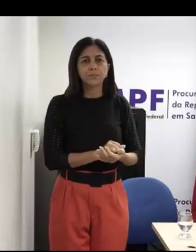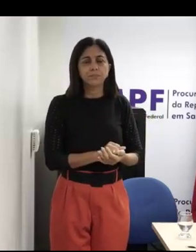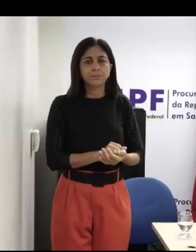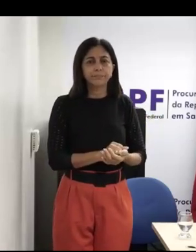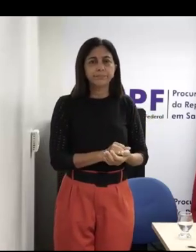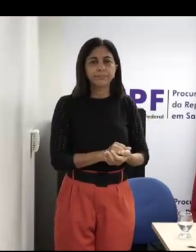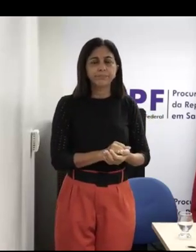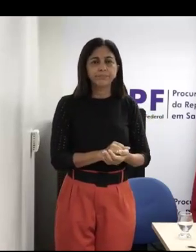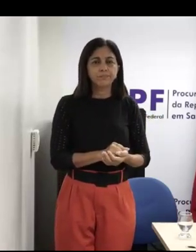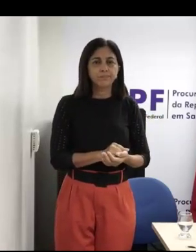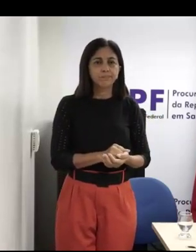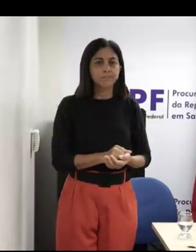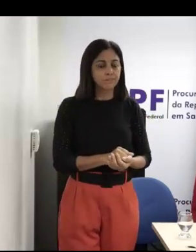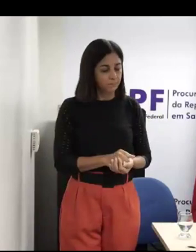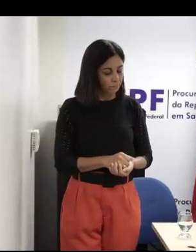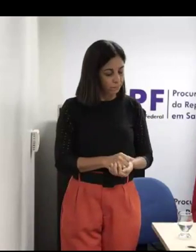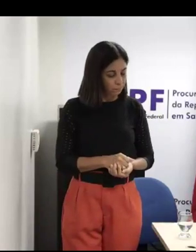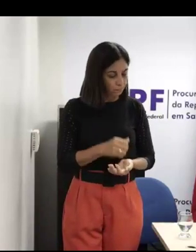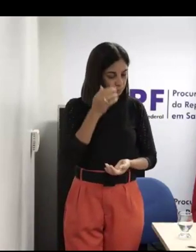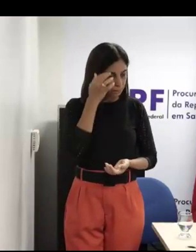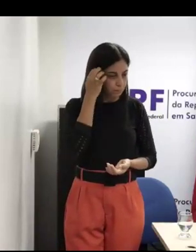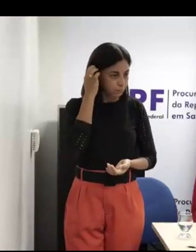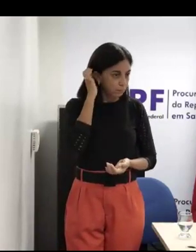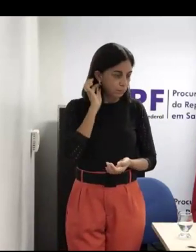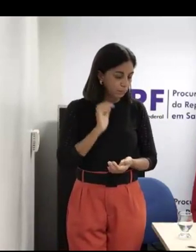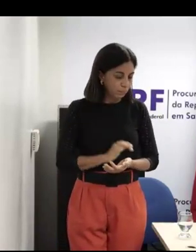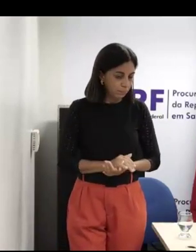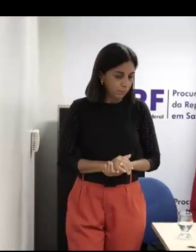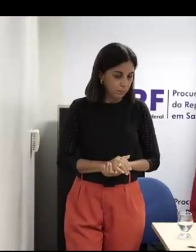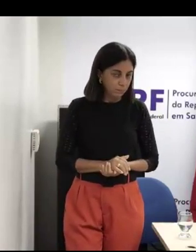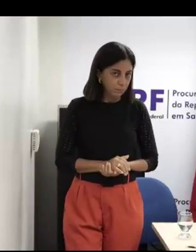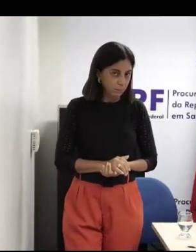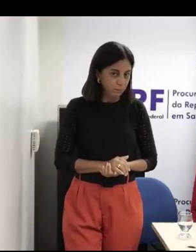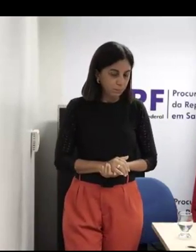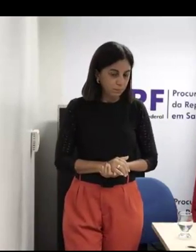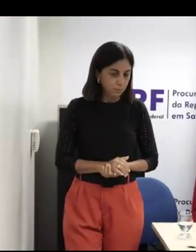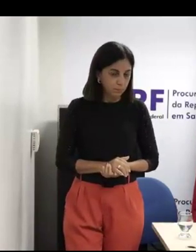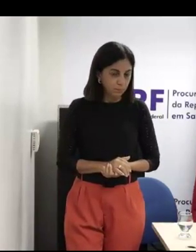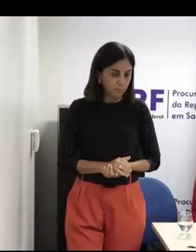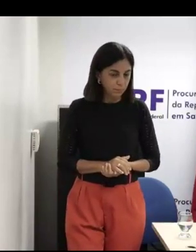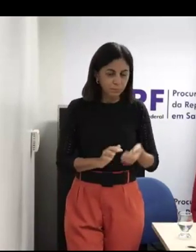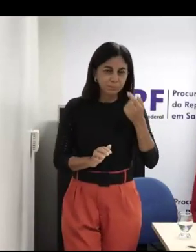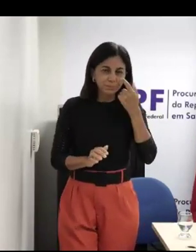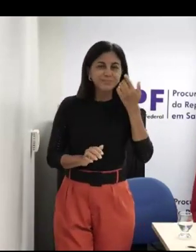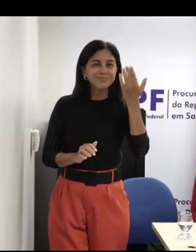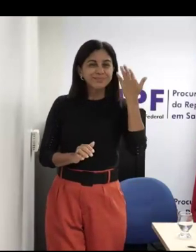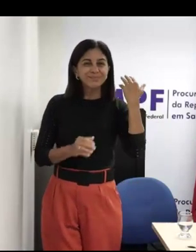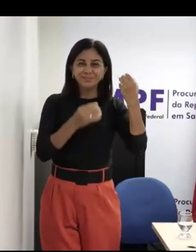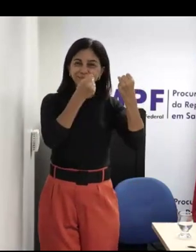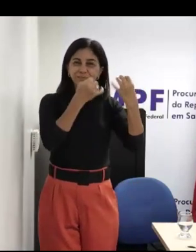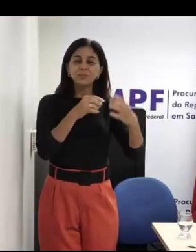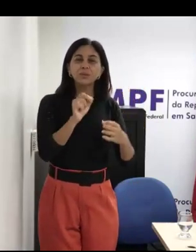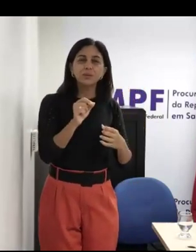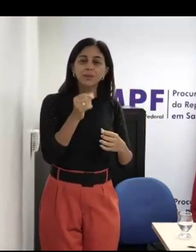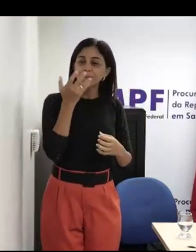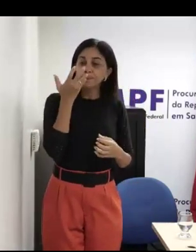vítimas como foi colocado nas nossas reuniões técnicas a infância tá sendo roubada Mas temos que evitar que essa